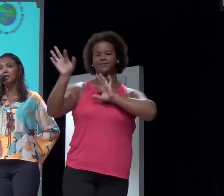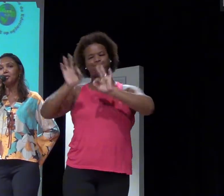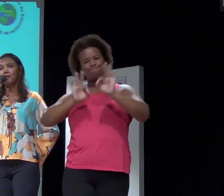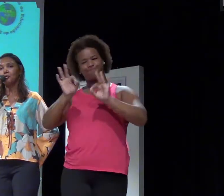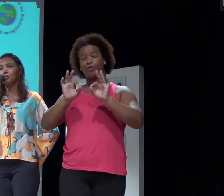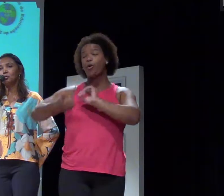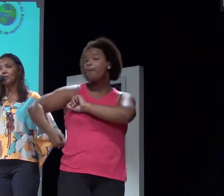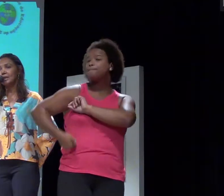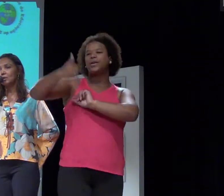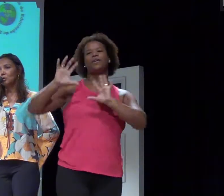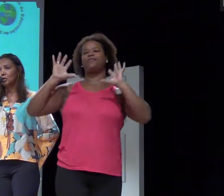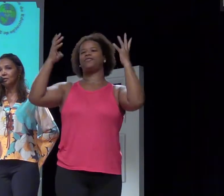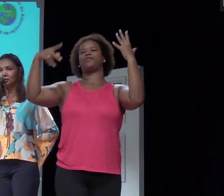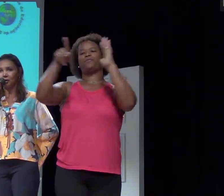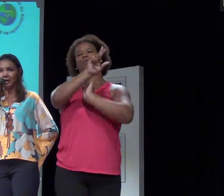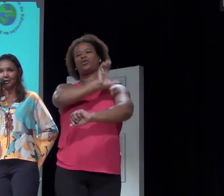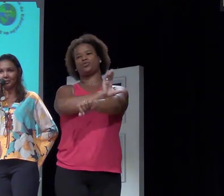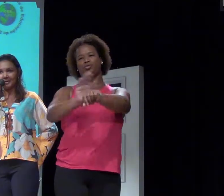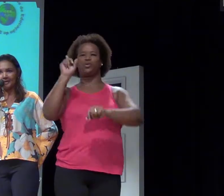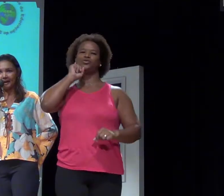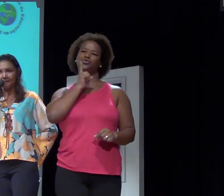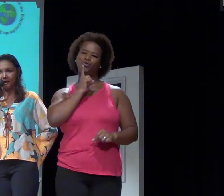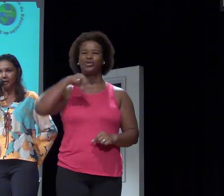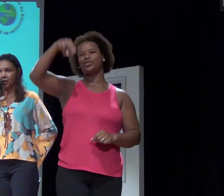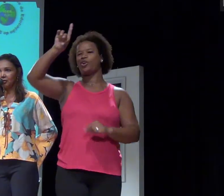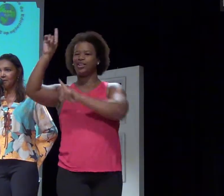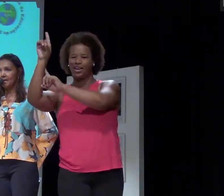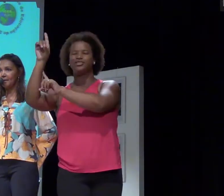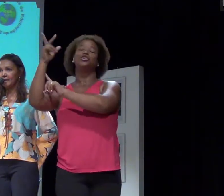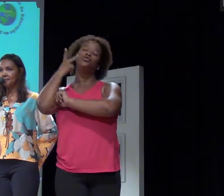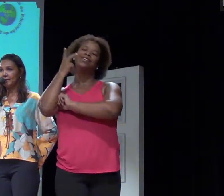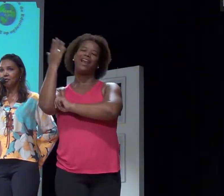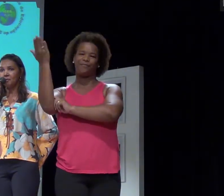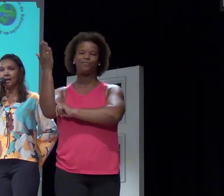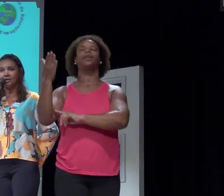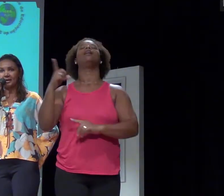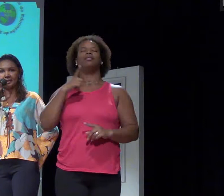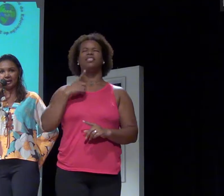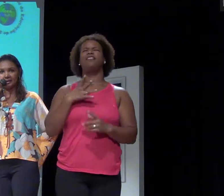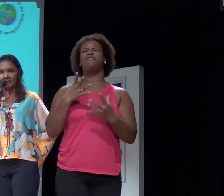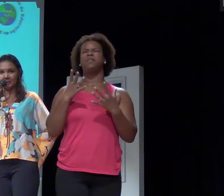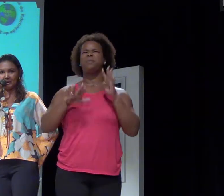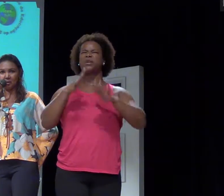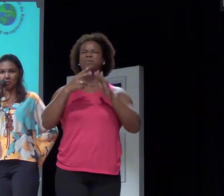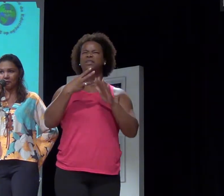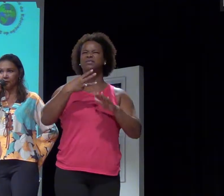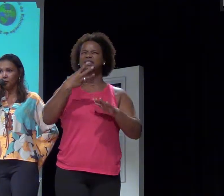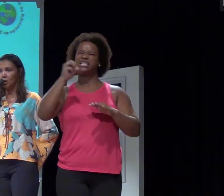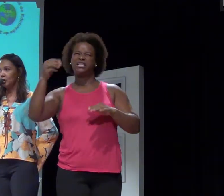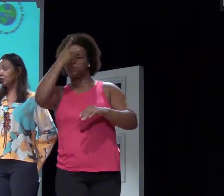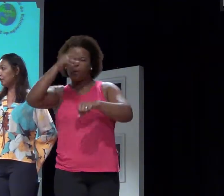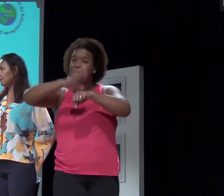primeiro festival de cultura surda do Nordeste do Ceará. Nós tivemos a participação de mais de 300